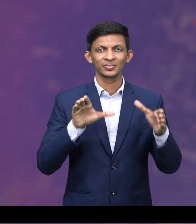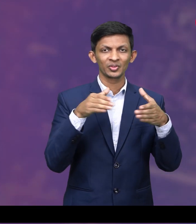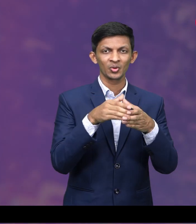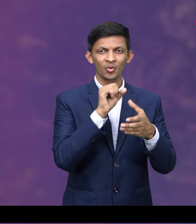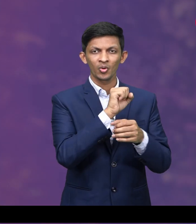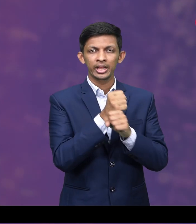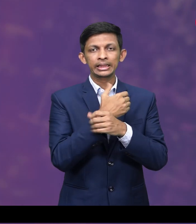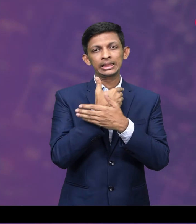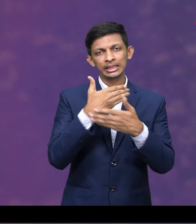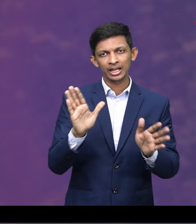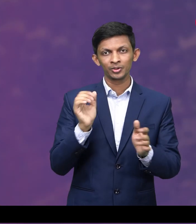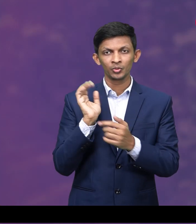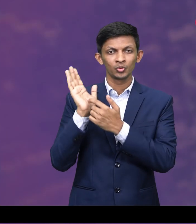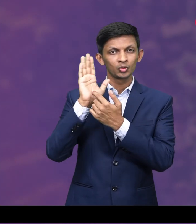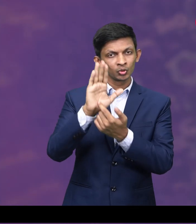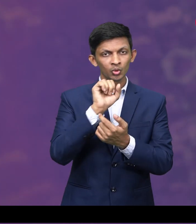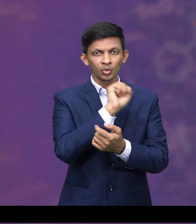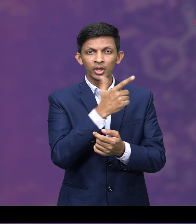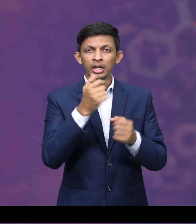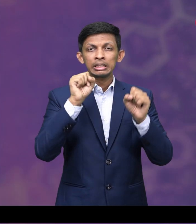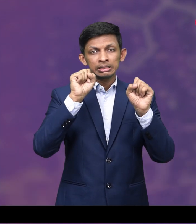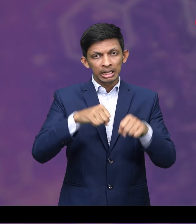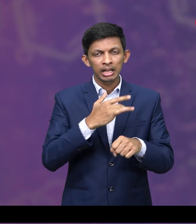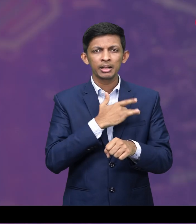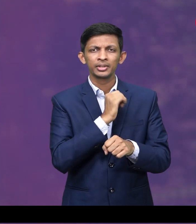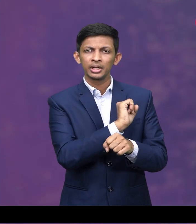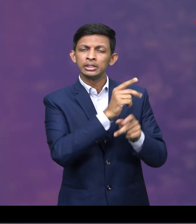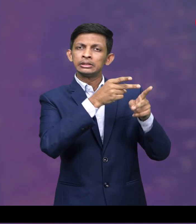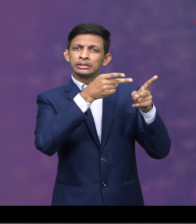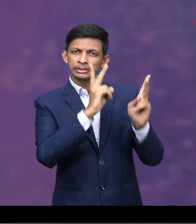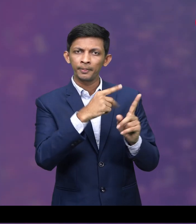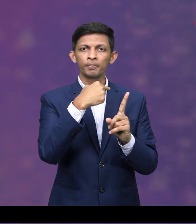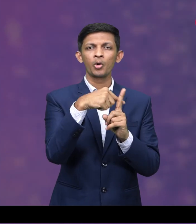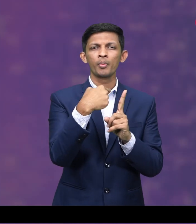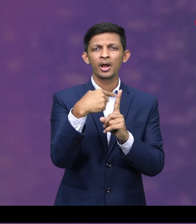సమ్మేళనాలలో అవి సాధారణంగా సానుకూల అయాన్లుగా ఉండే ధోరణిని చూపుతాయి.